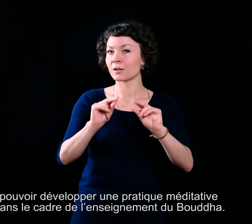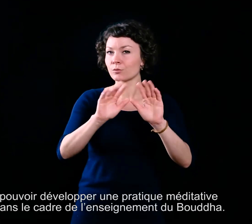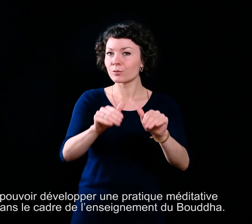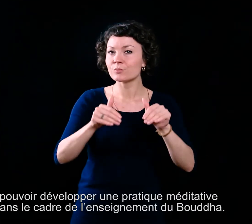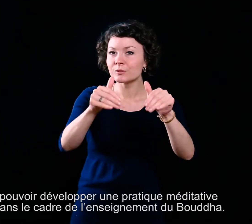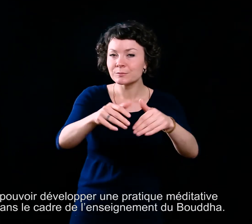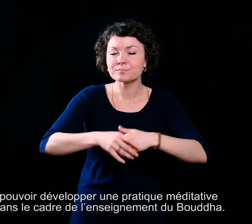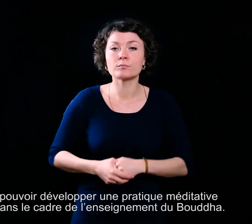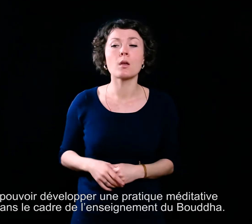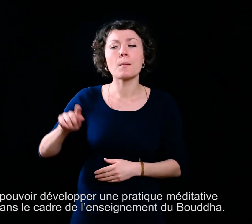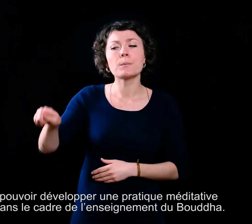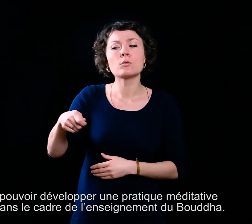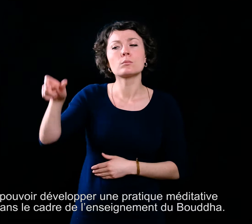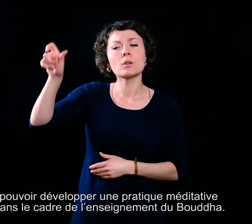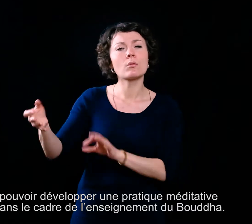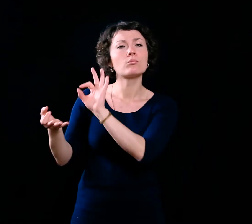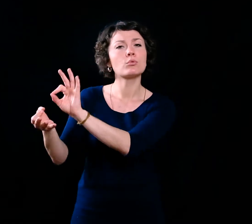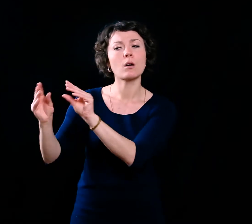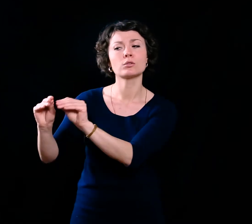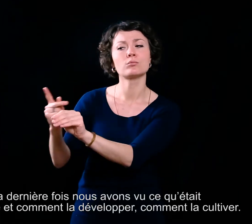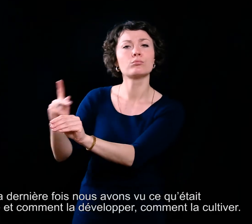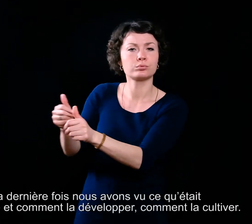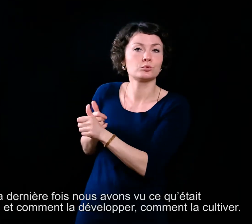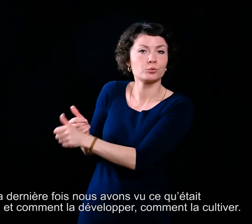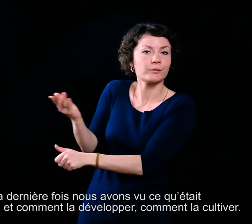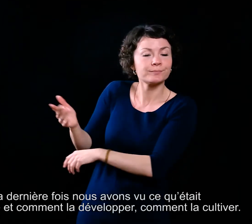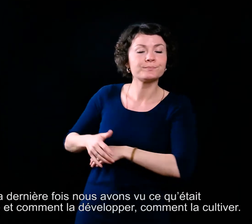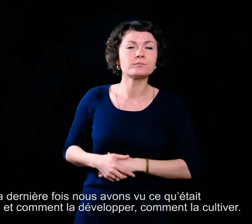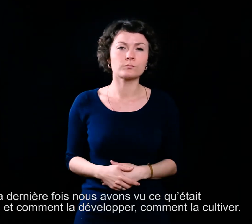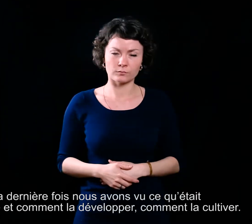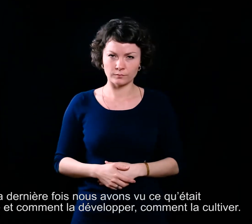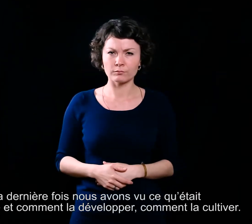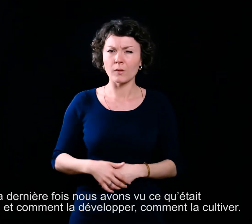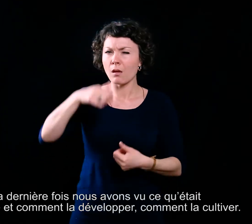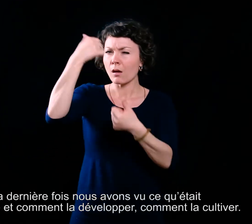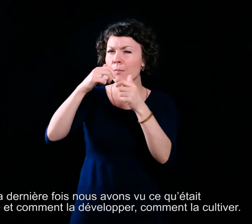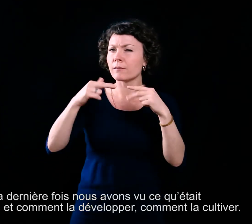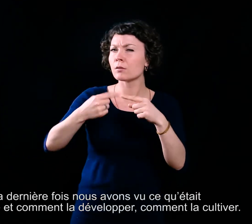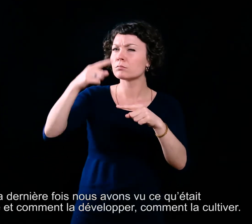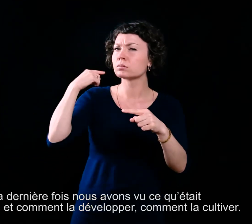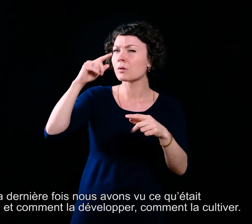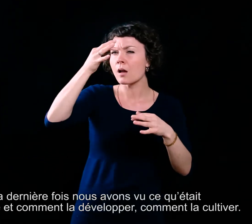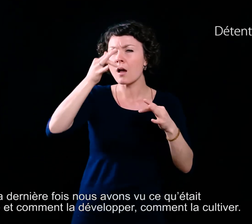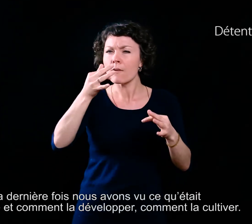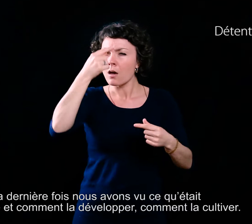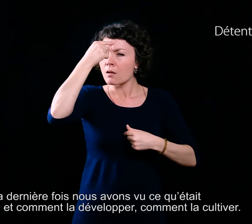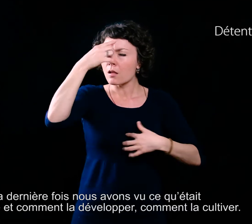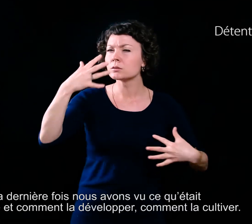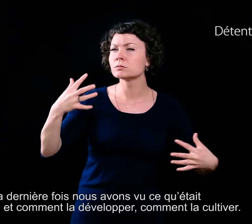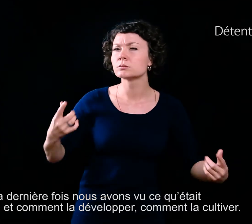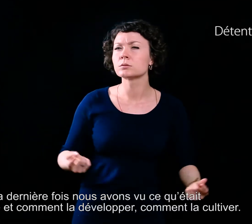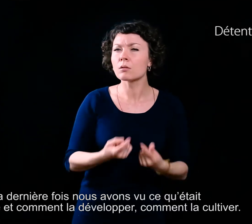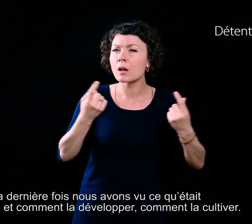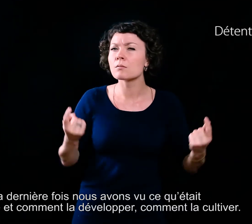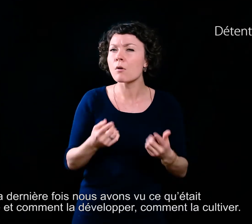méditative juste dans le cadre de l'enseignement du Bouddha. La dernière fois, nous avons vu ce qu'était la détente et comment